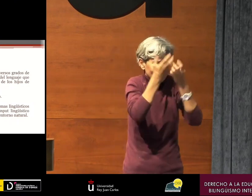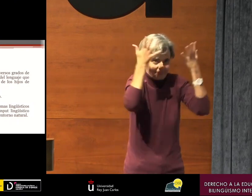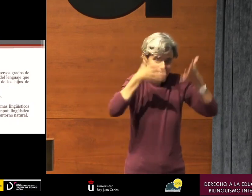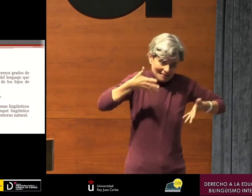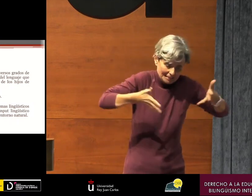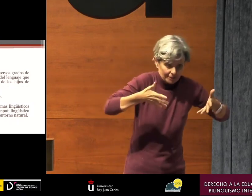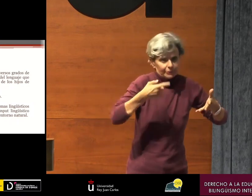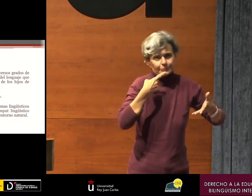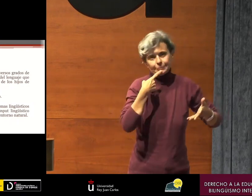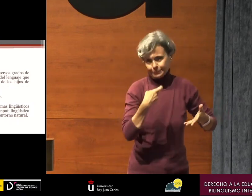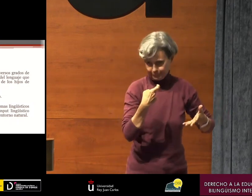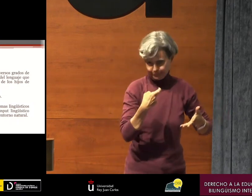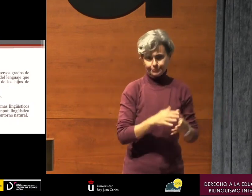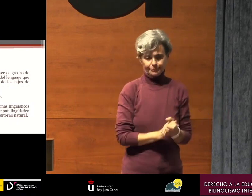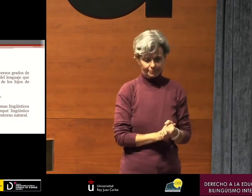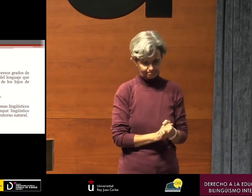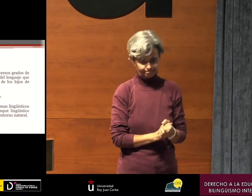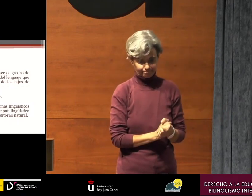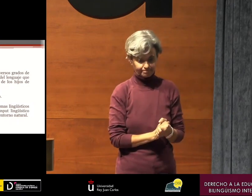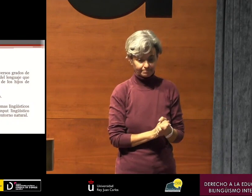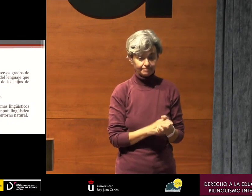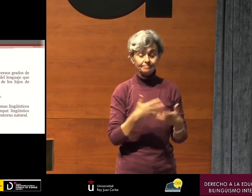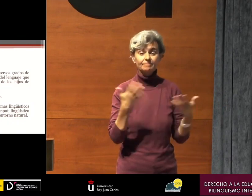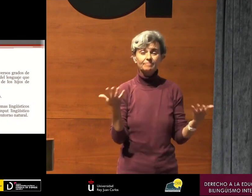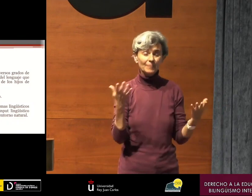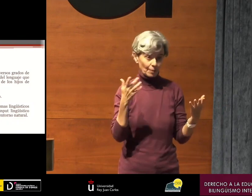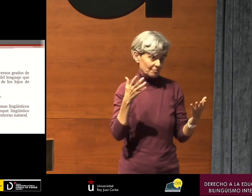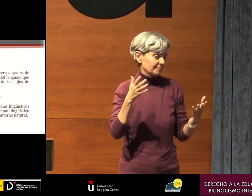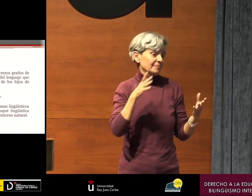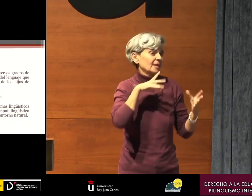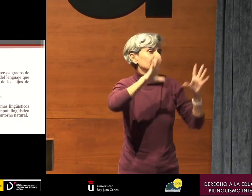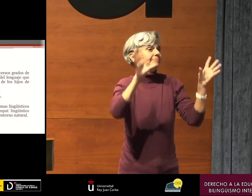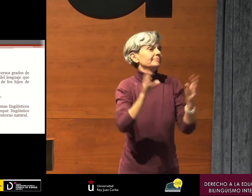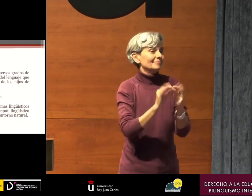es la producción del pensamiento abstracto.